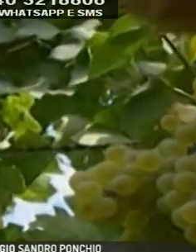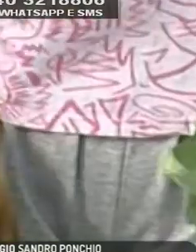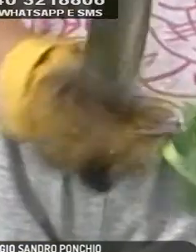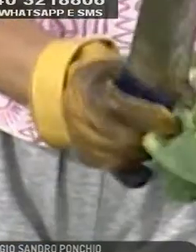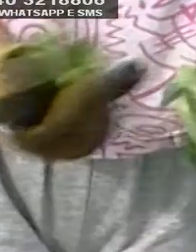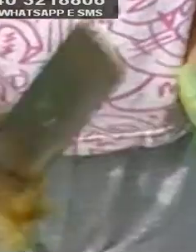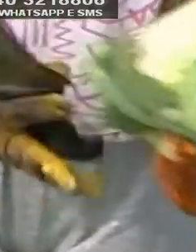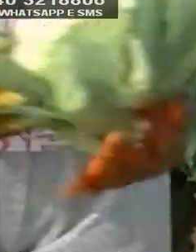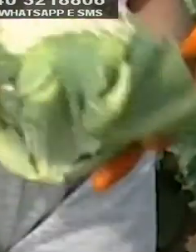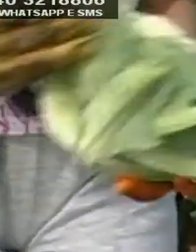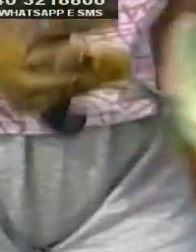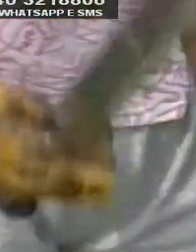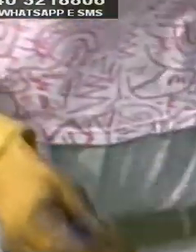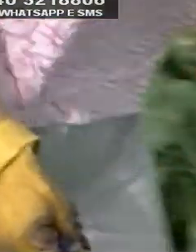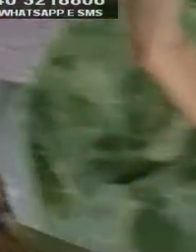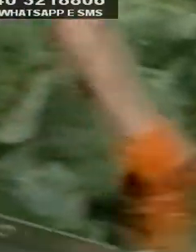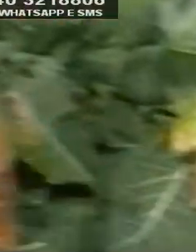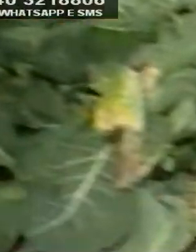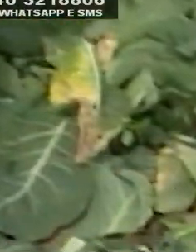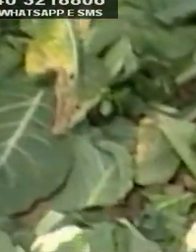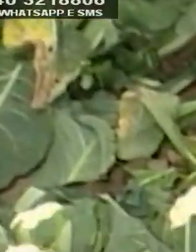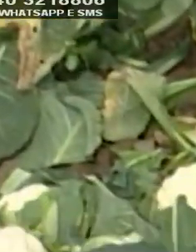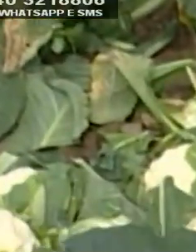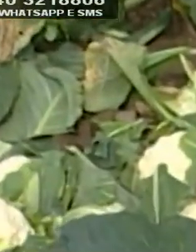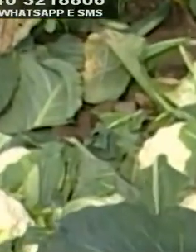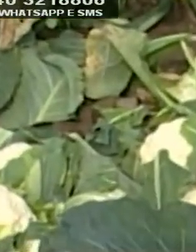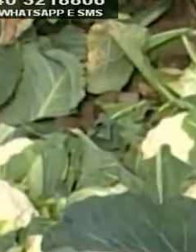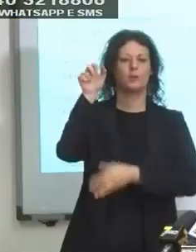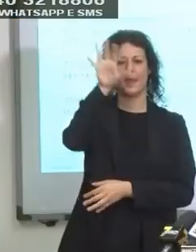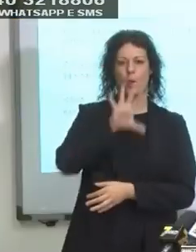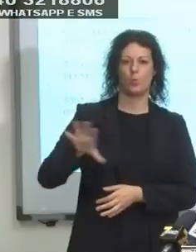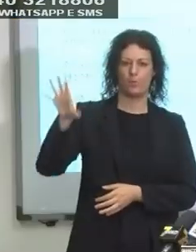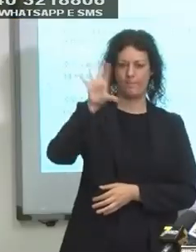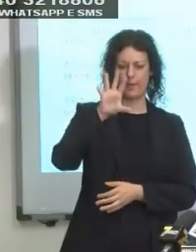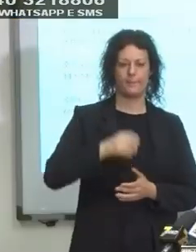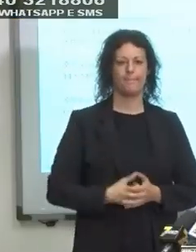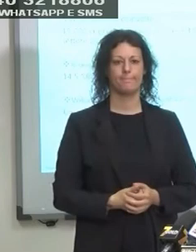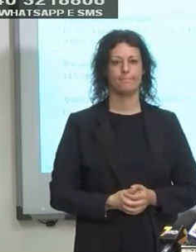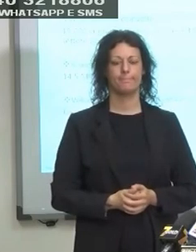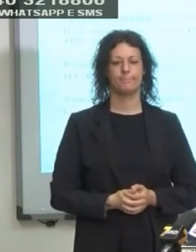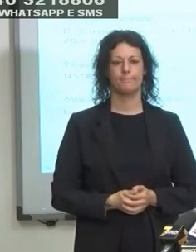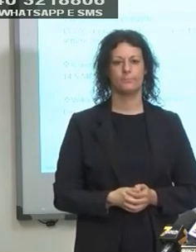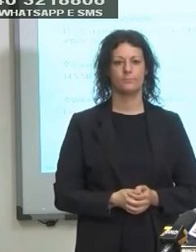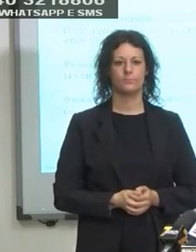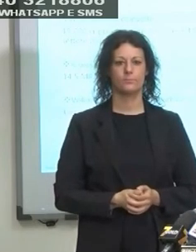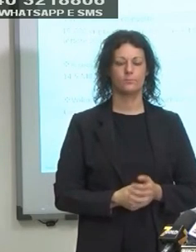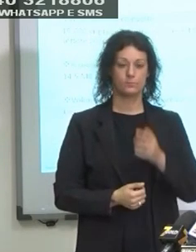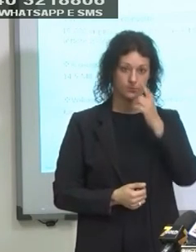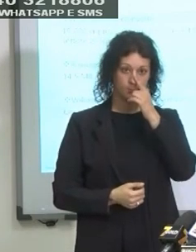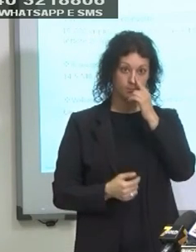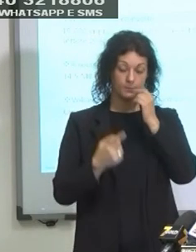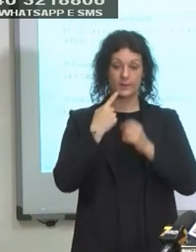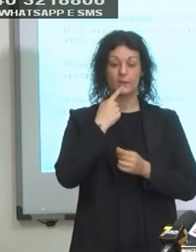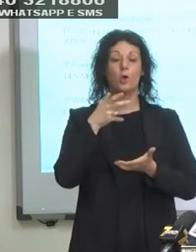rotazione per 14 milioni e mezzo e 131 milioni a fondo perduto. Io penso che i contributi a